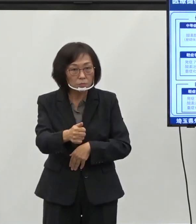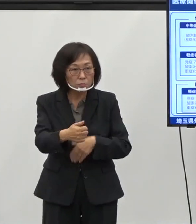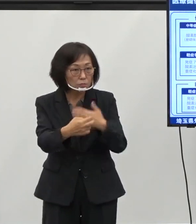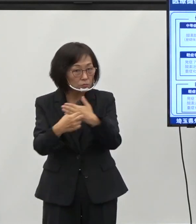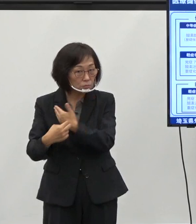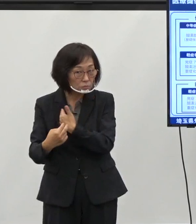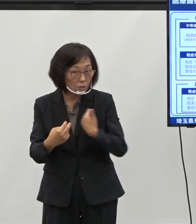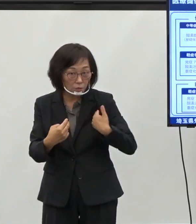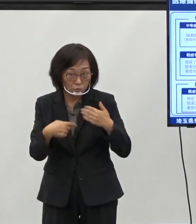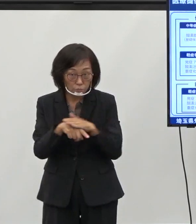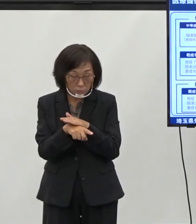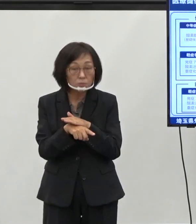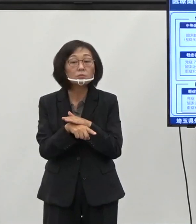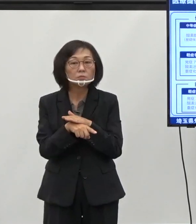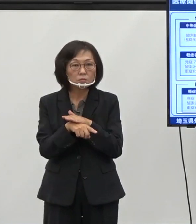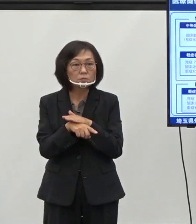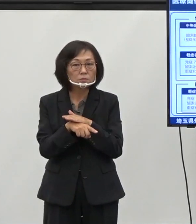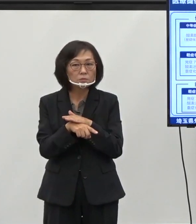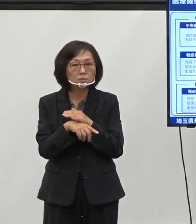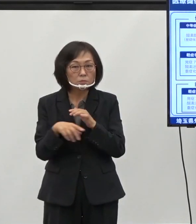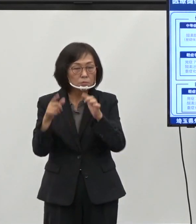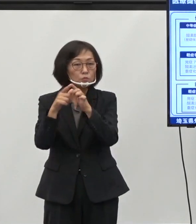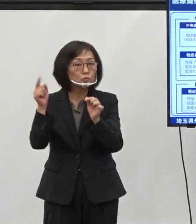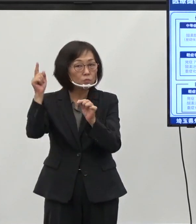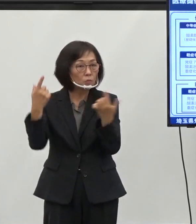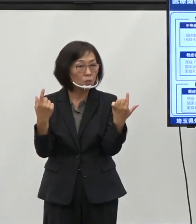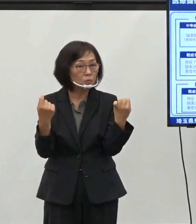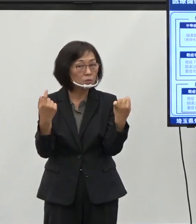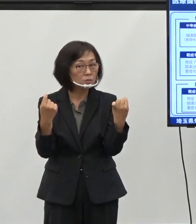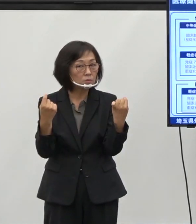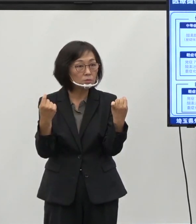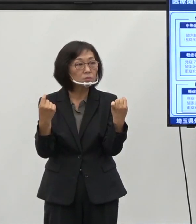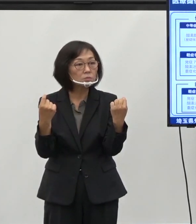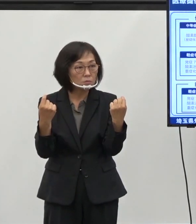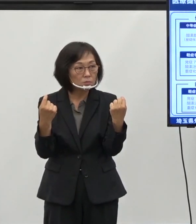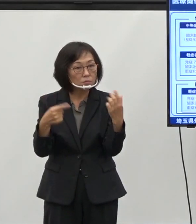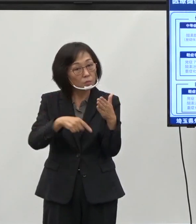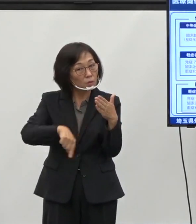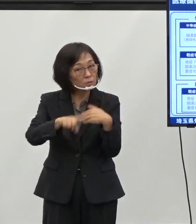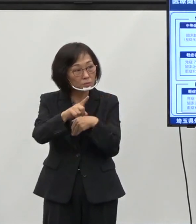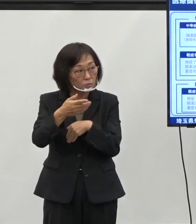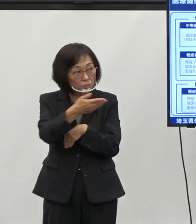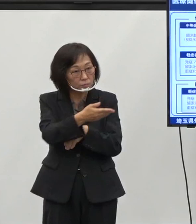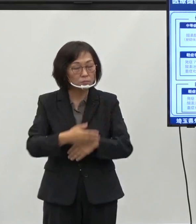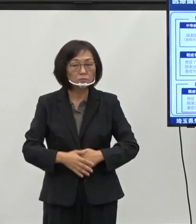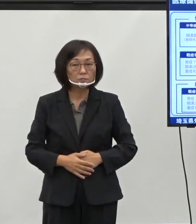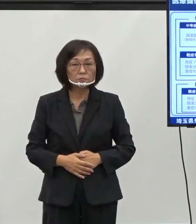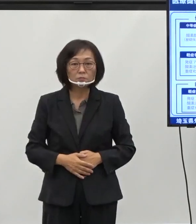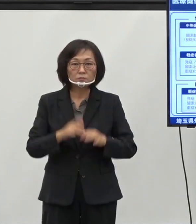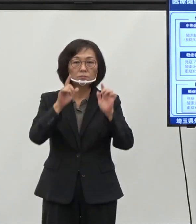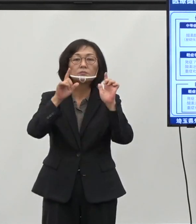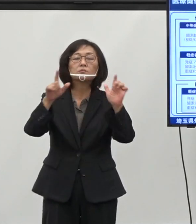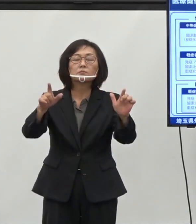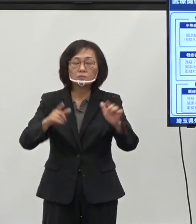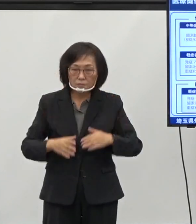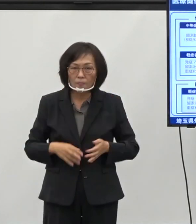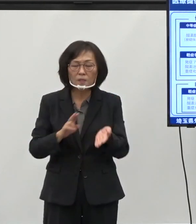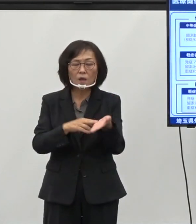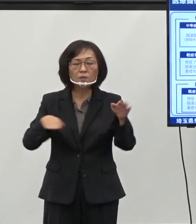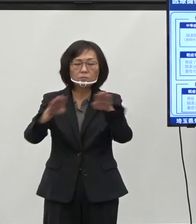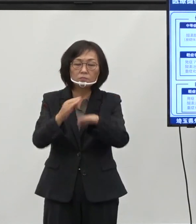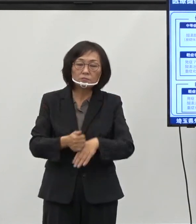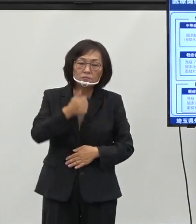ましたが、で、政府も容認する方針ですけれども、そのあたりについては知事どうされますか。 外来につい